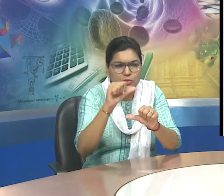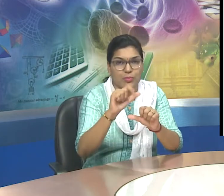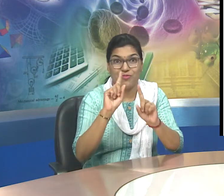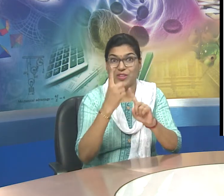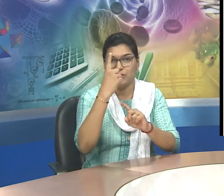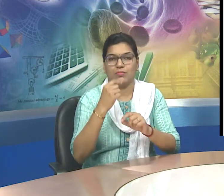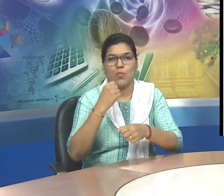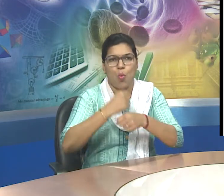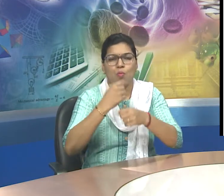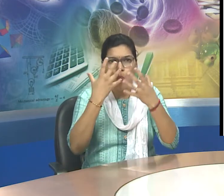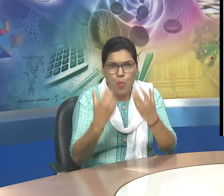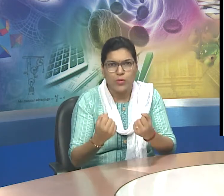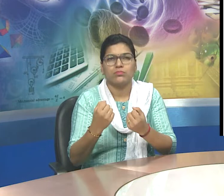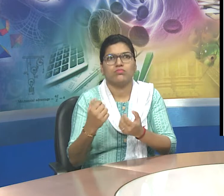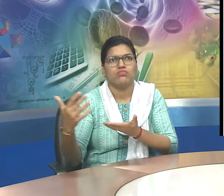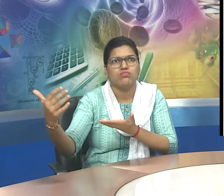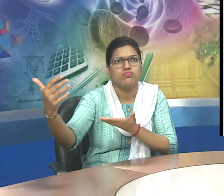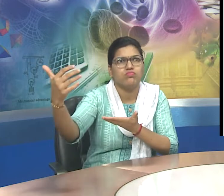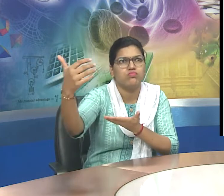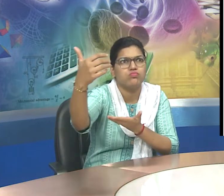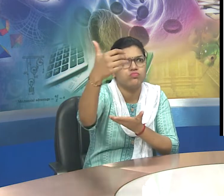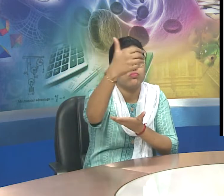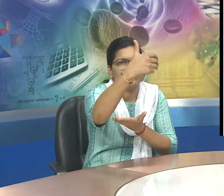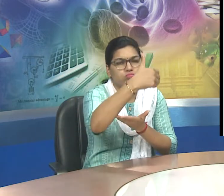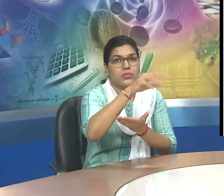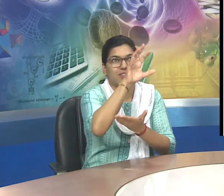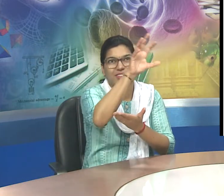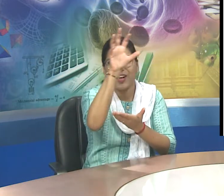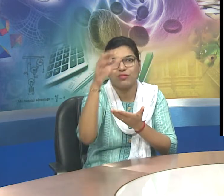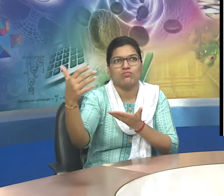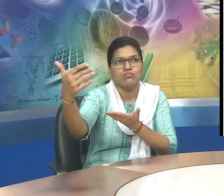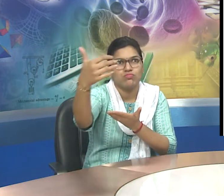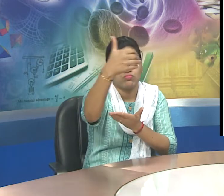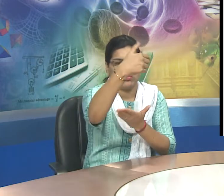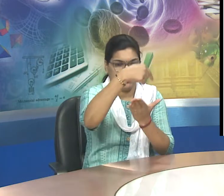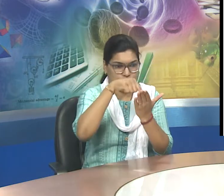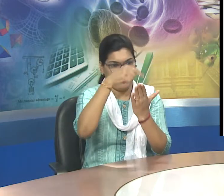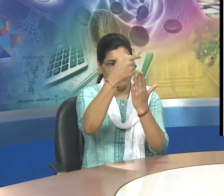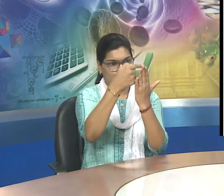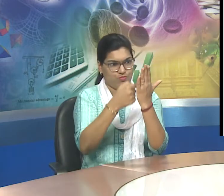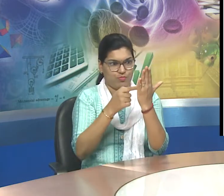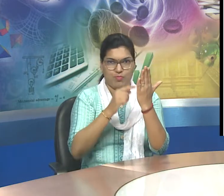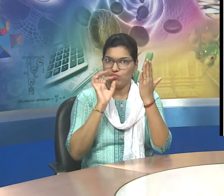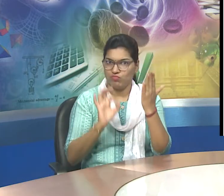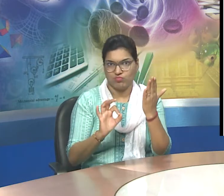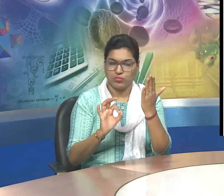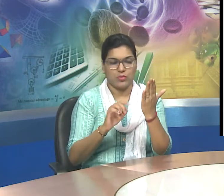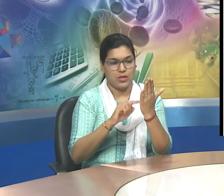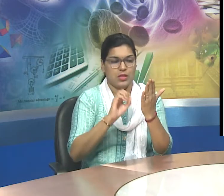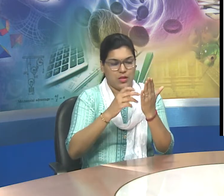को एक क्रम में करना, यह सभी सिस्टम के अंतर्गत आता है। जैसे हम